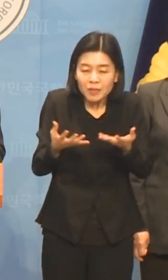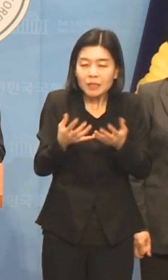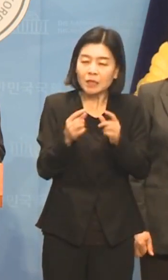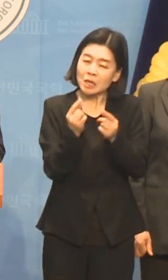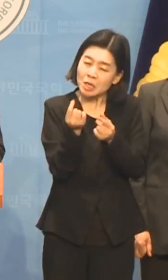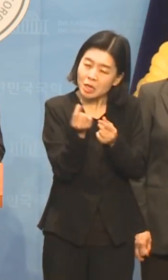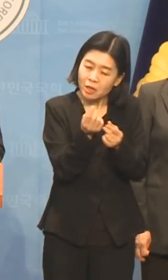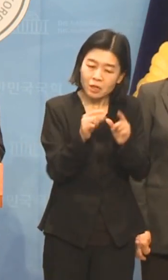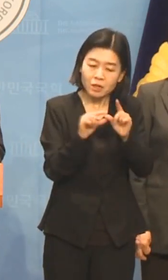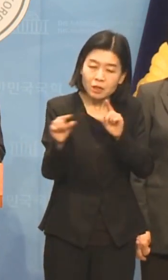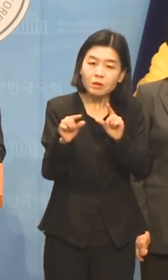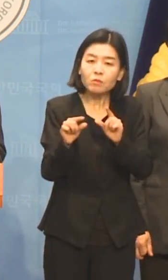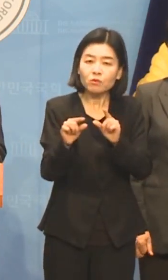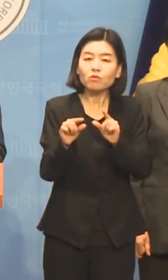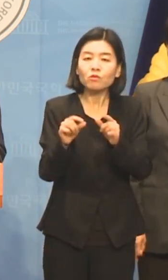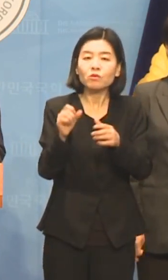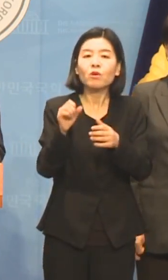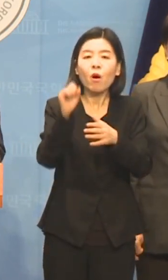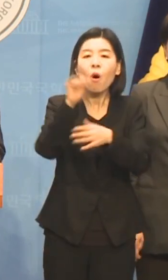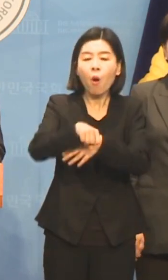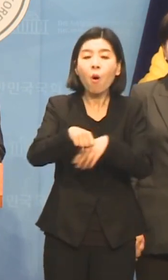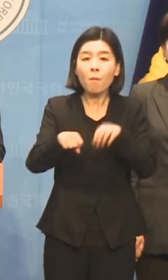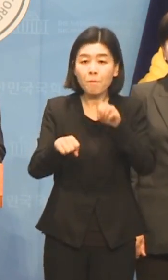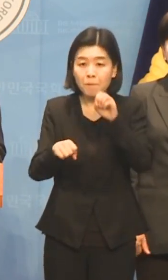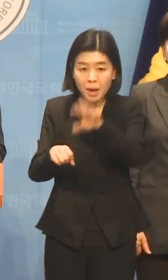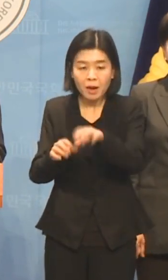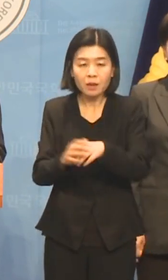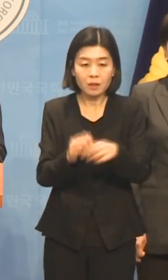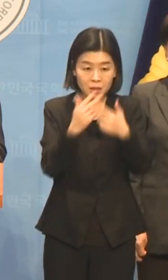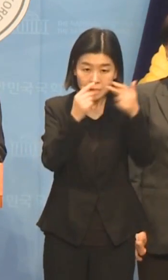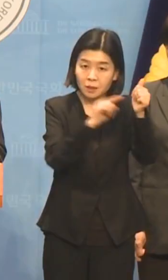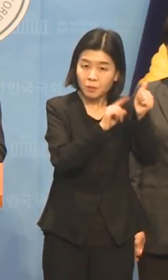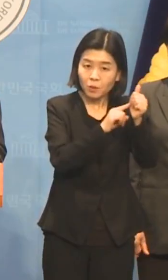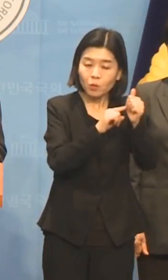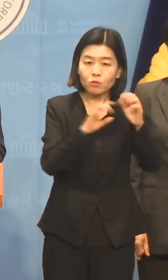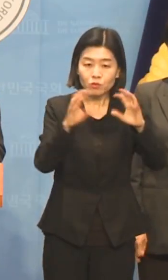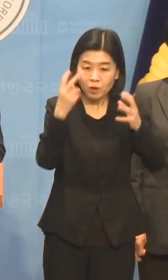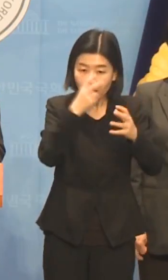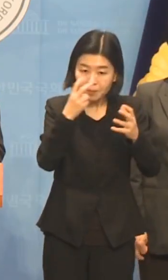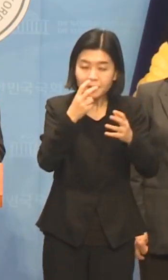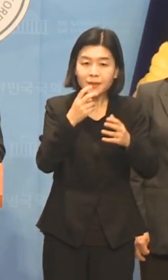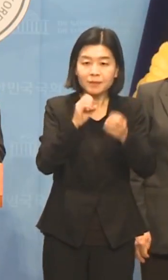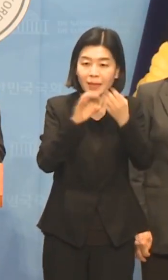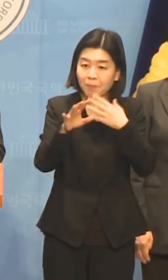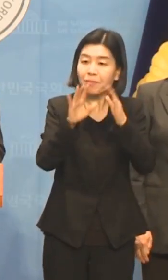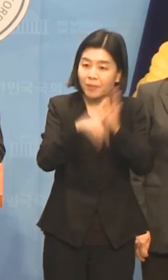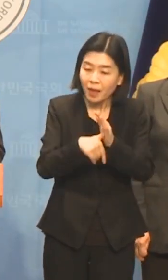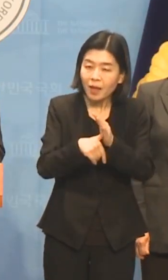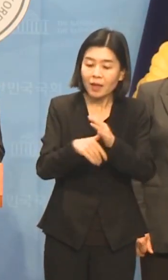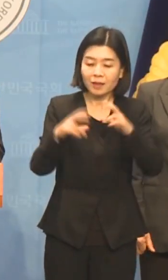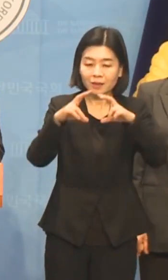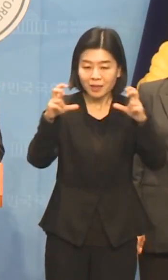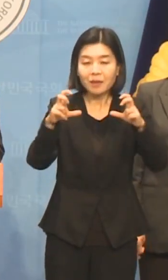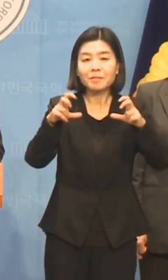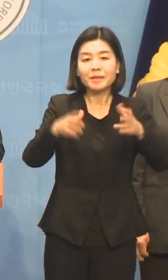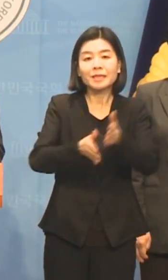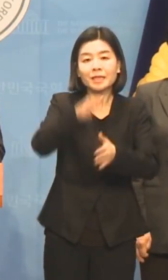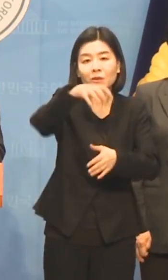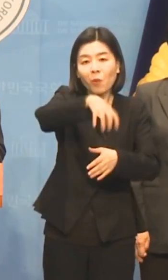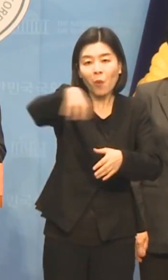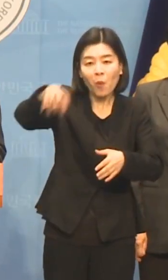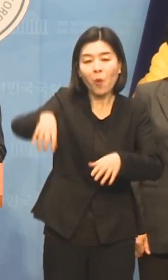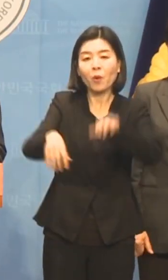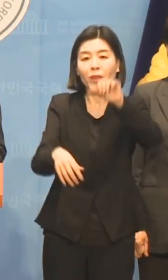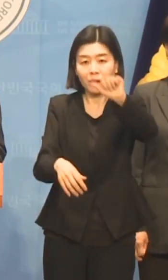이재명 대표는 국정감사 답변 전반부에서 당시 성남시에 있던 5개